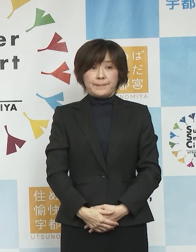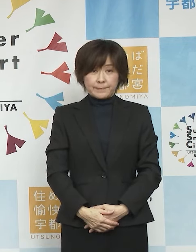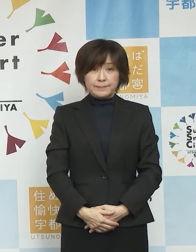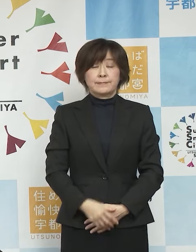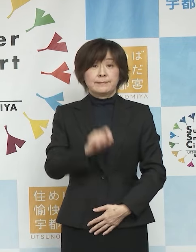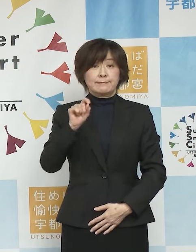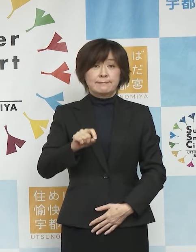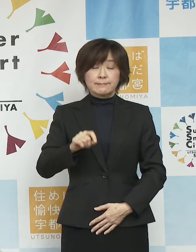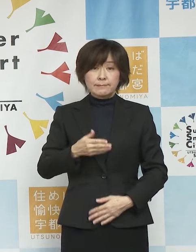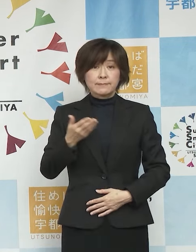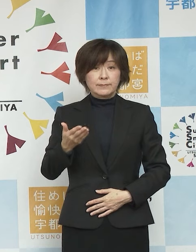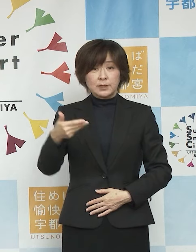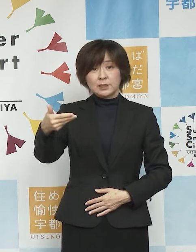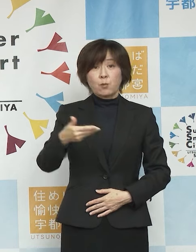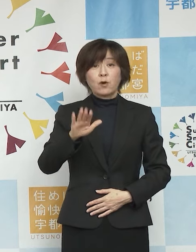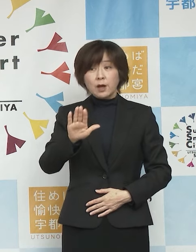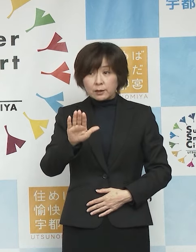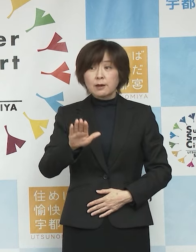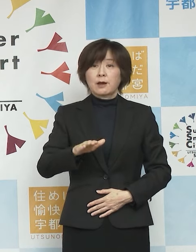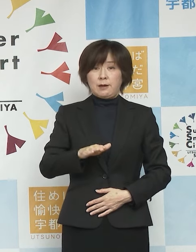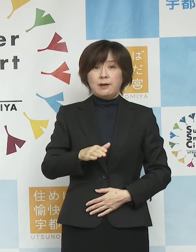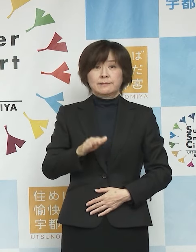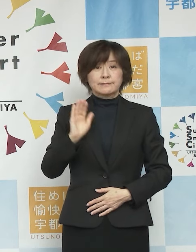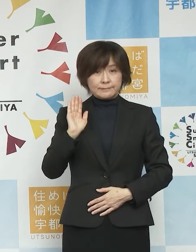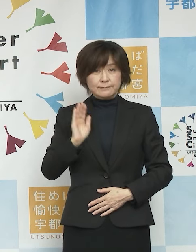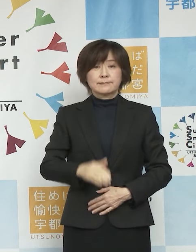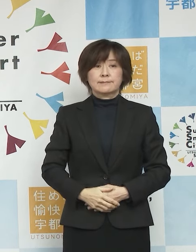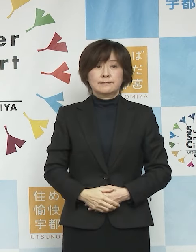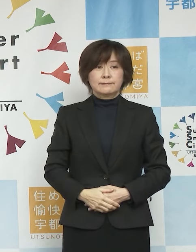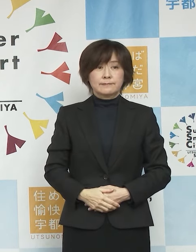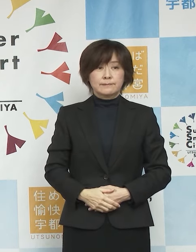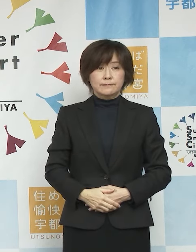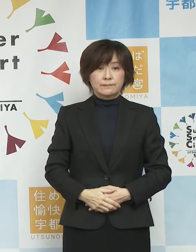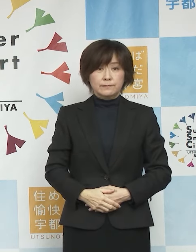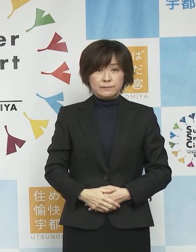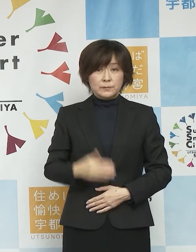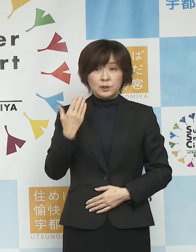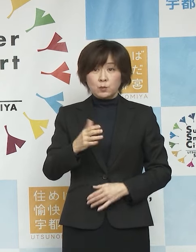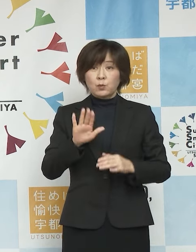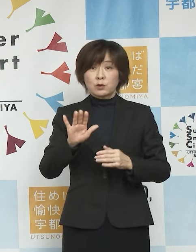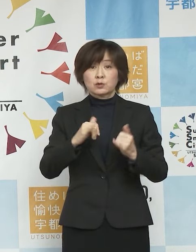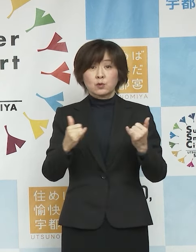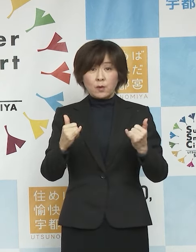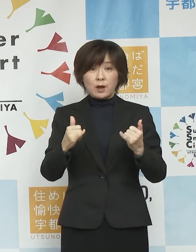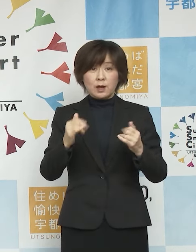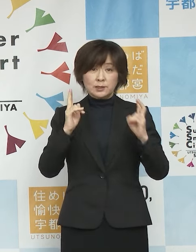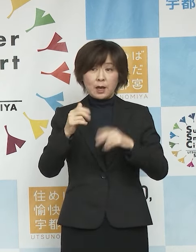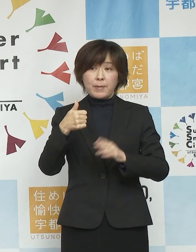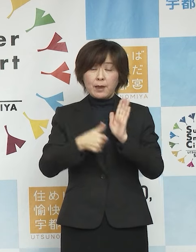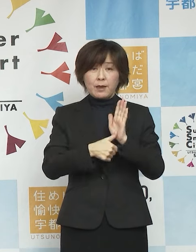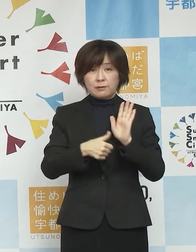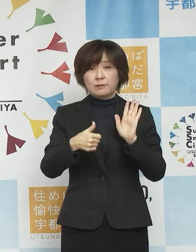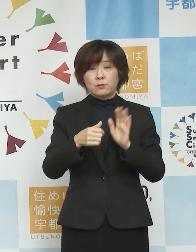それでは続きまして、ご質問等がございましたらお受けしたいと存じます。質問のある方は社名と氏名